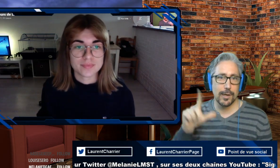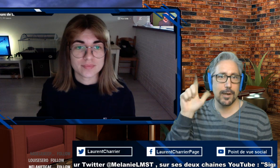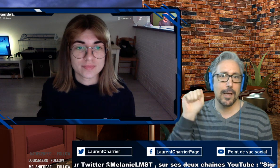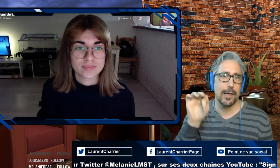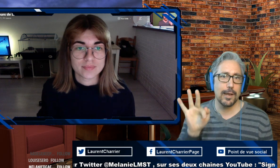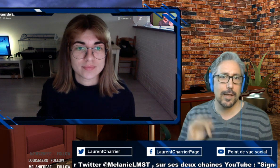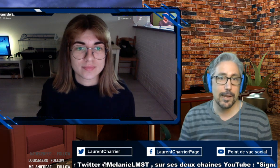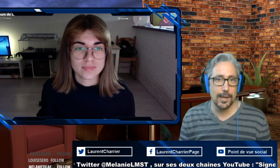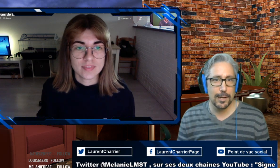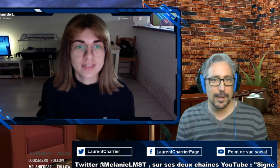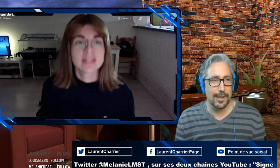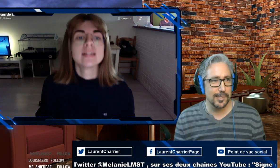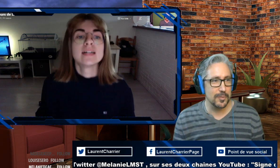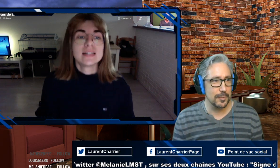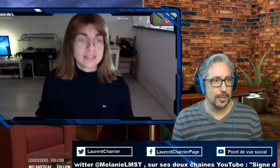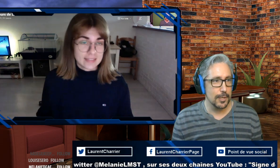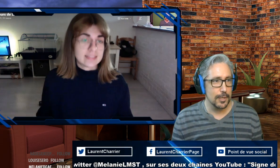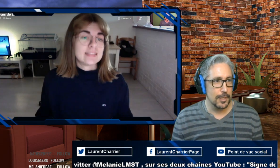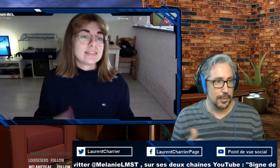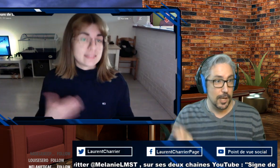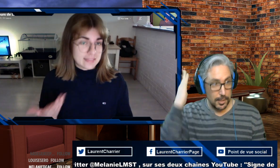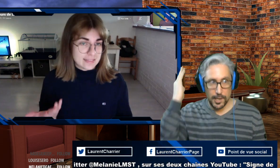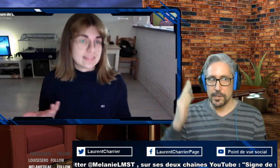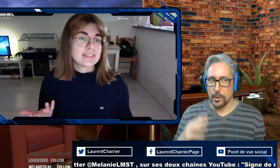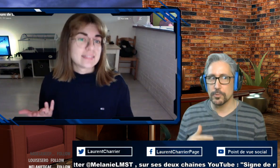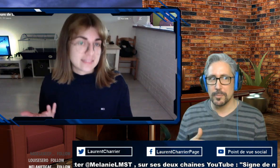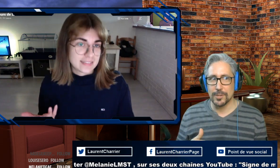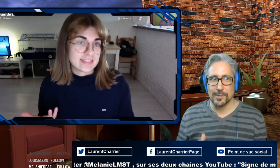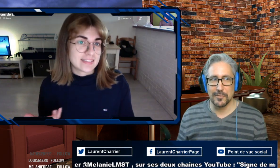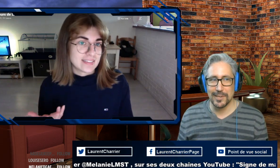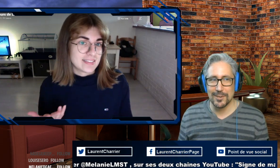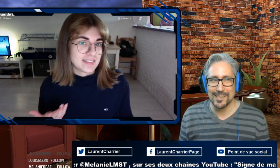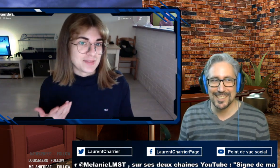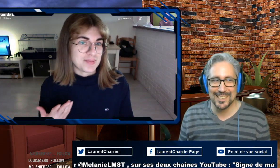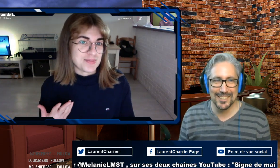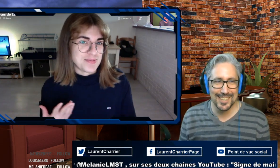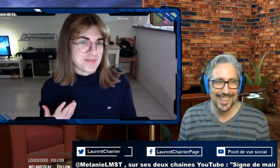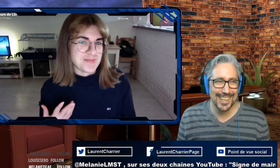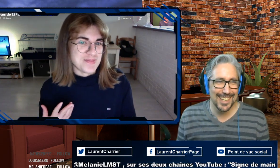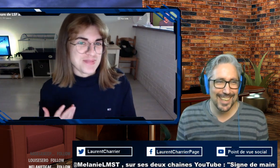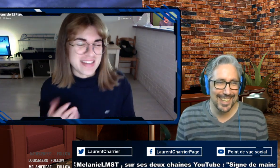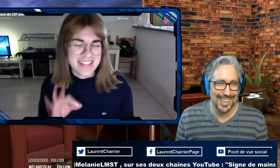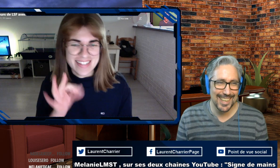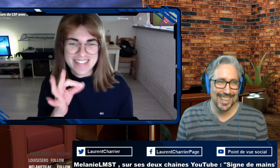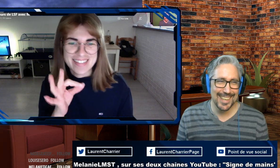appris la LSF. Il y a longtemps maintenant, ça fait quelques années.